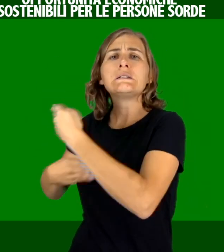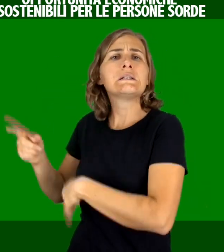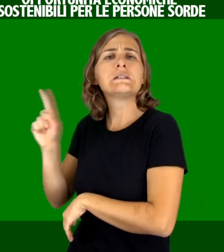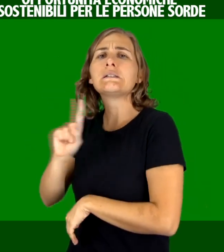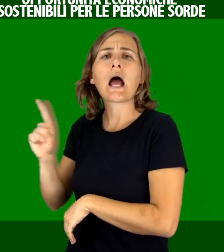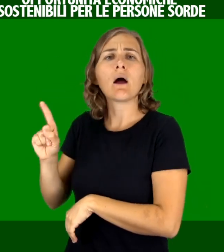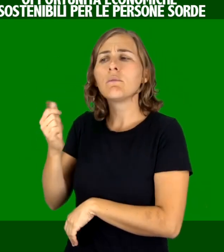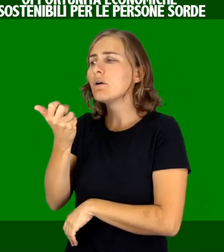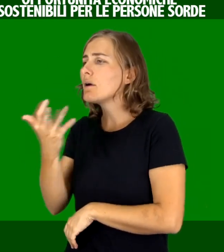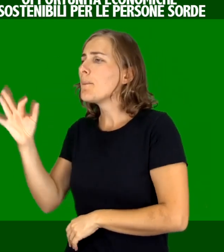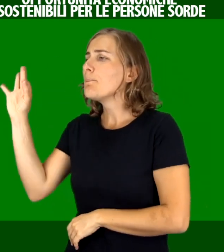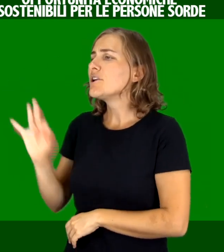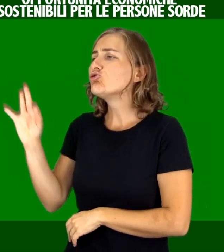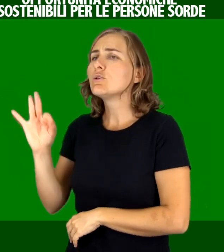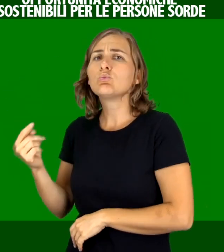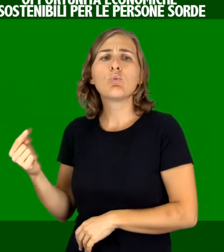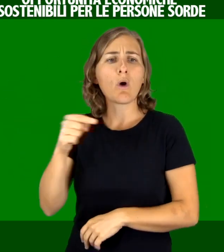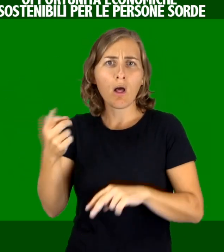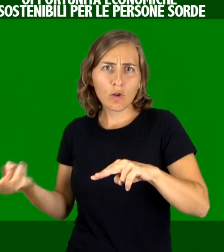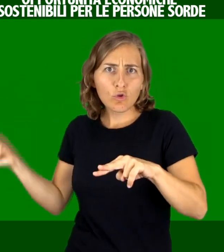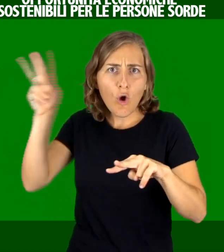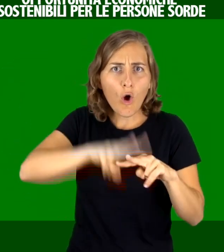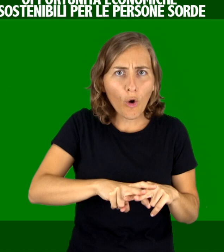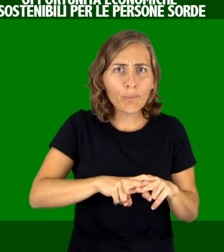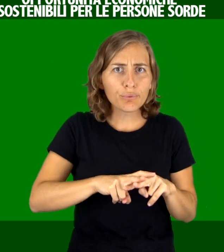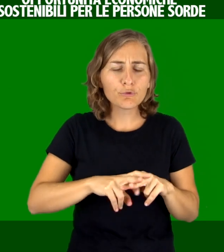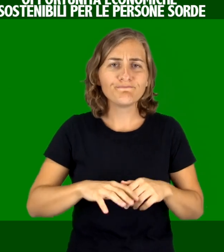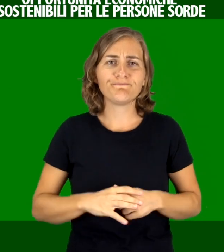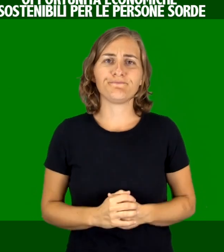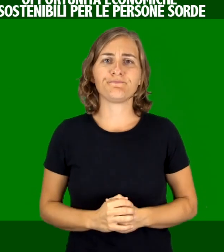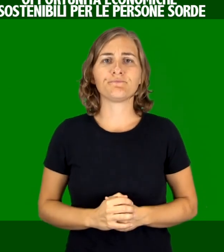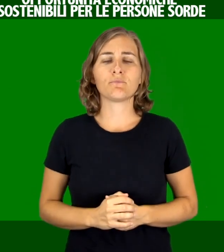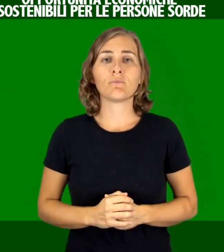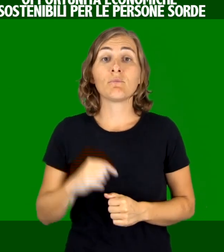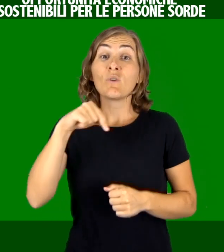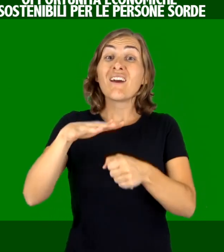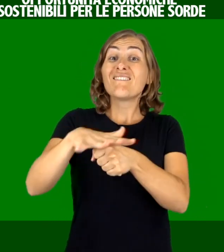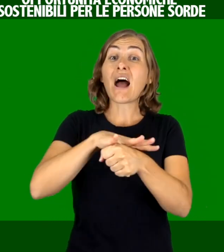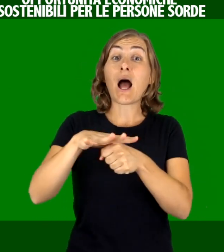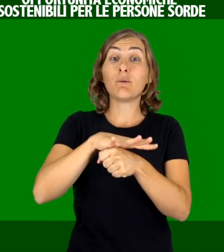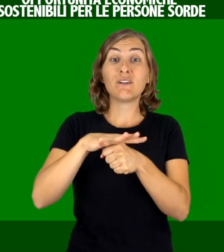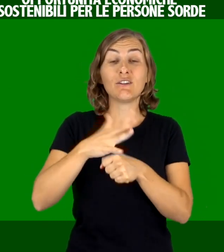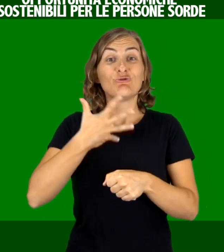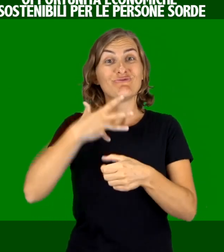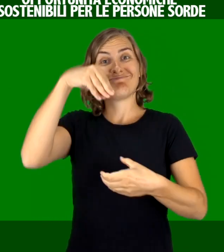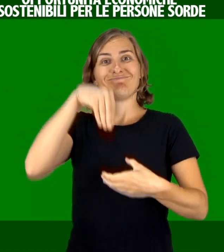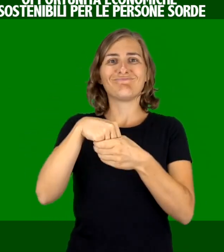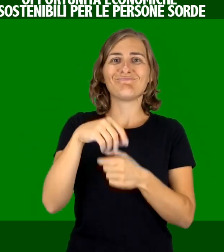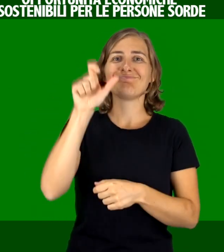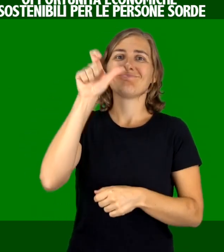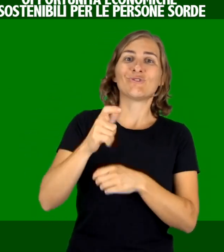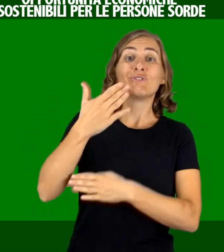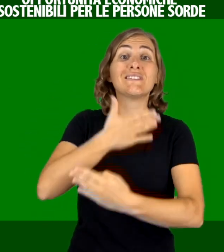e